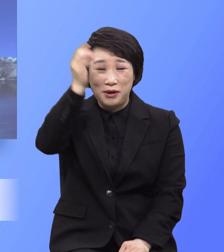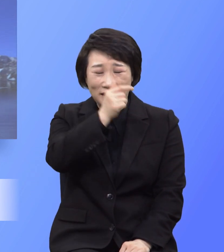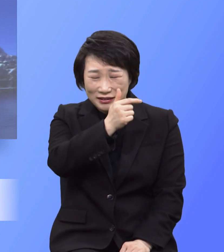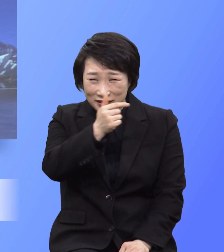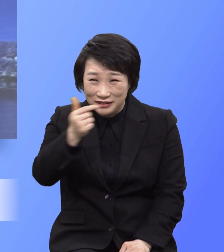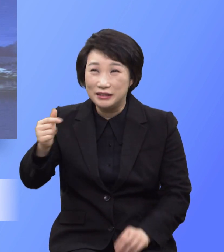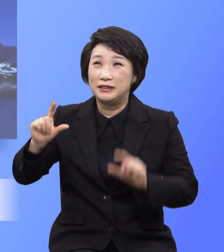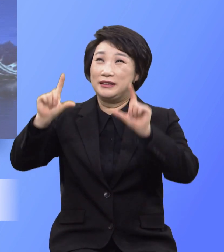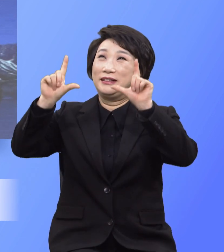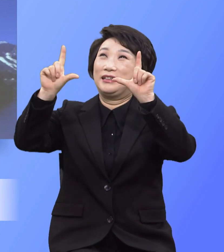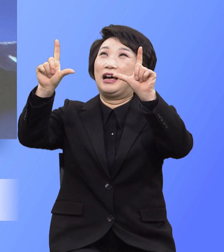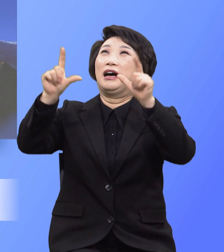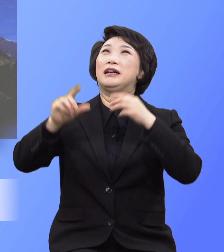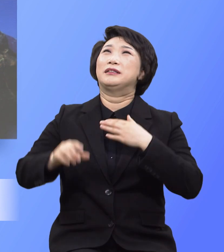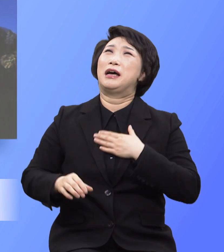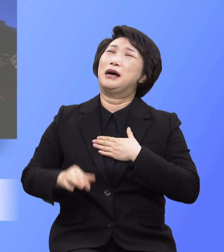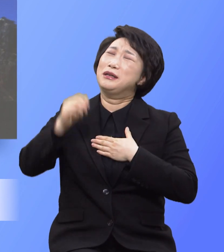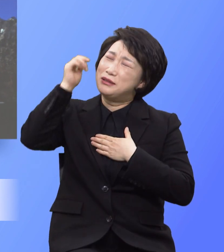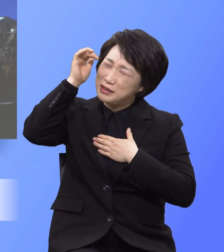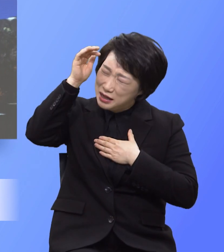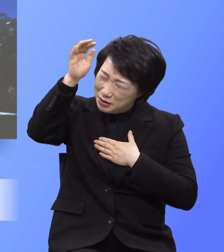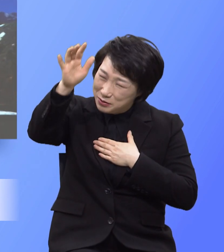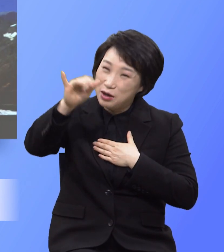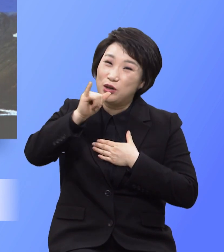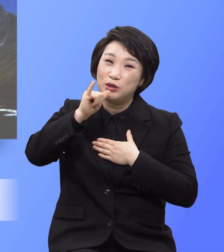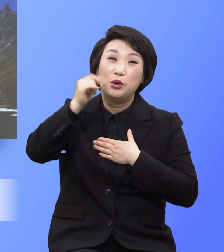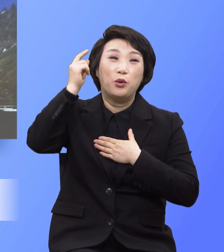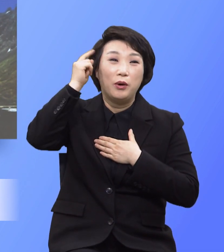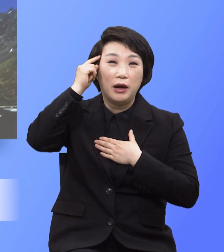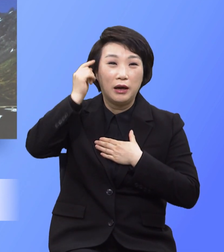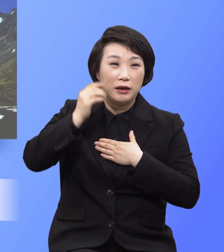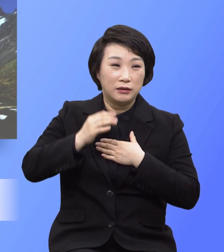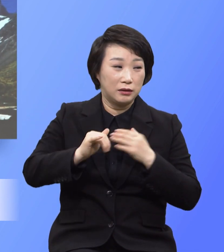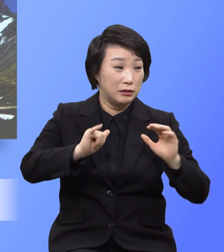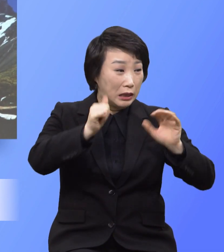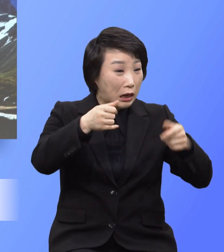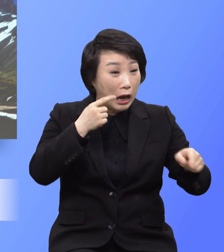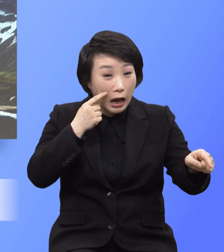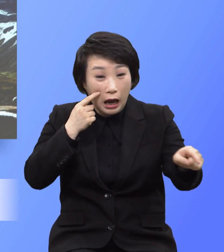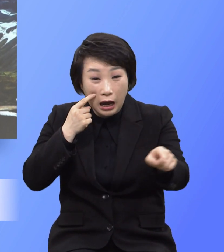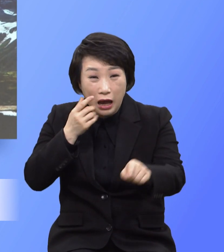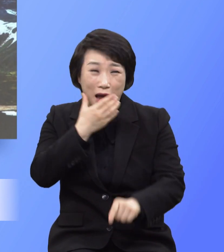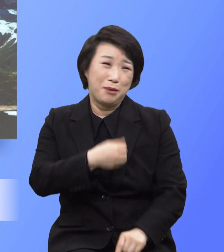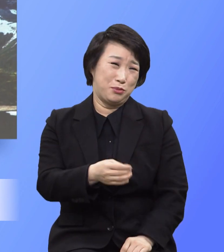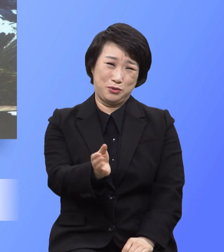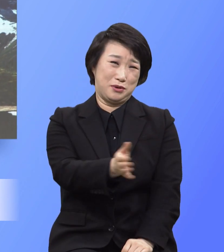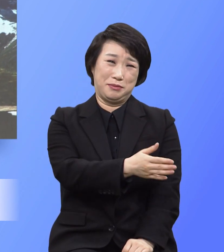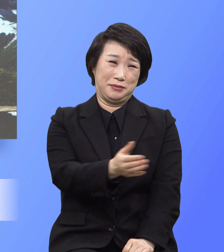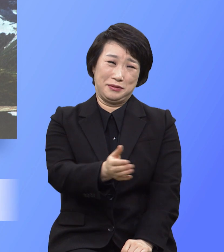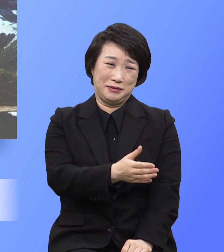영광스러운 그날을 사모하는 것은 세상에는 행복이 없어요.